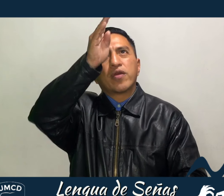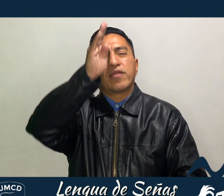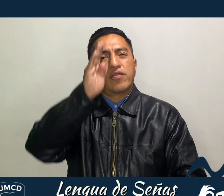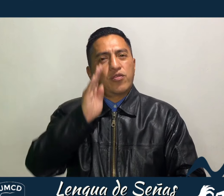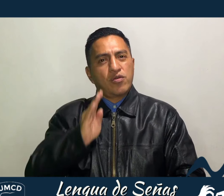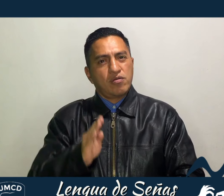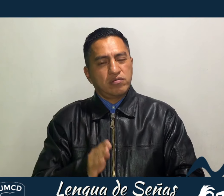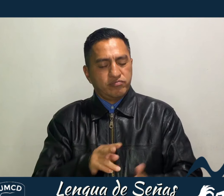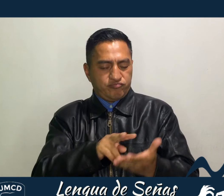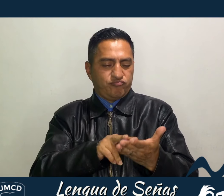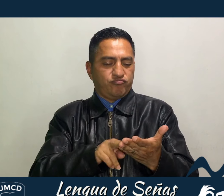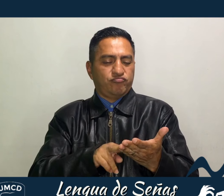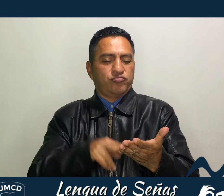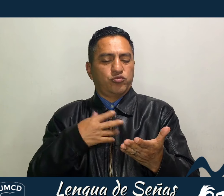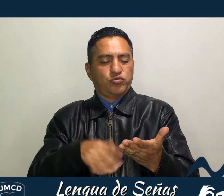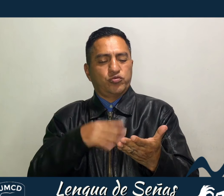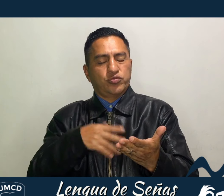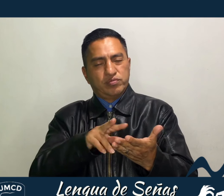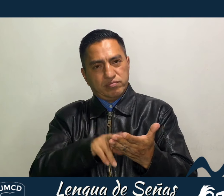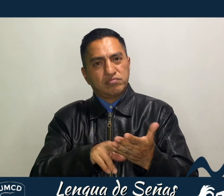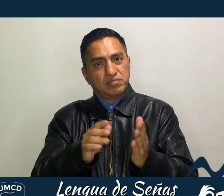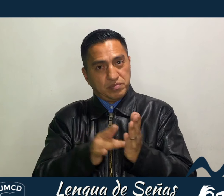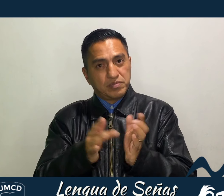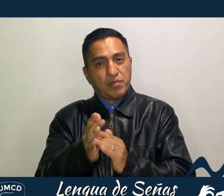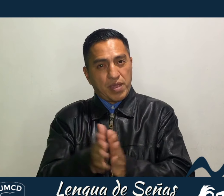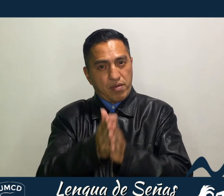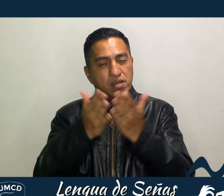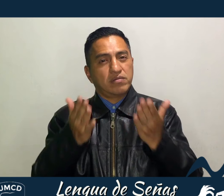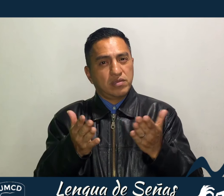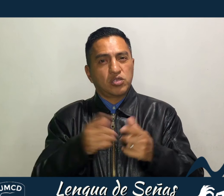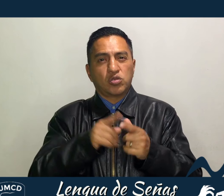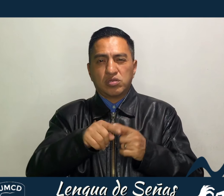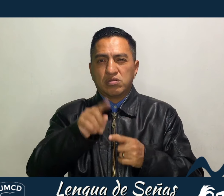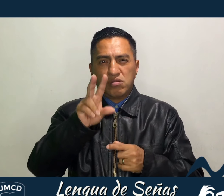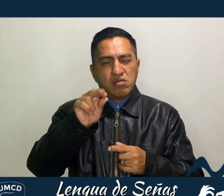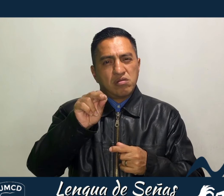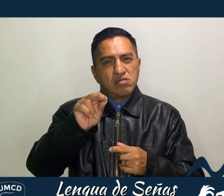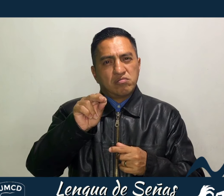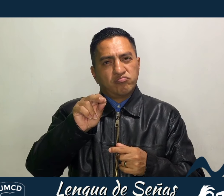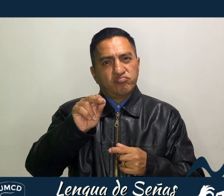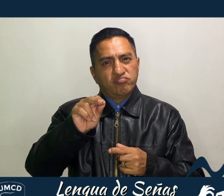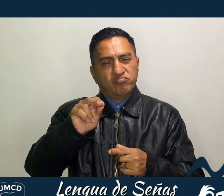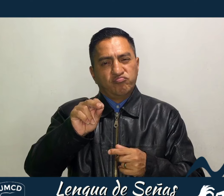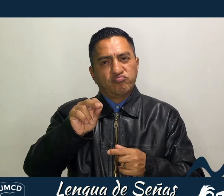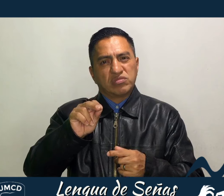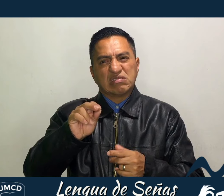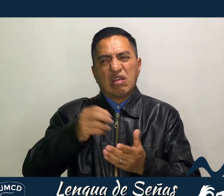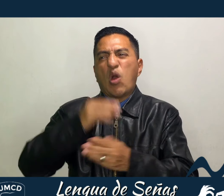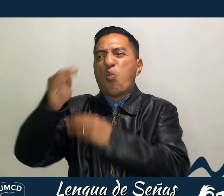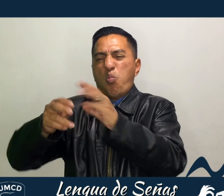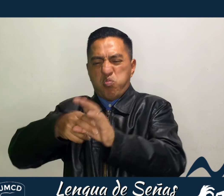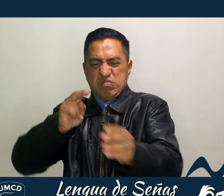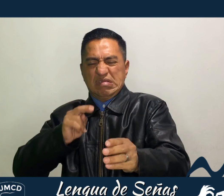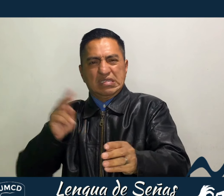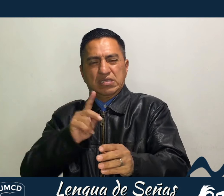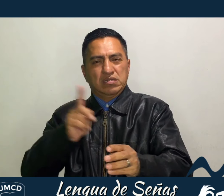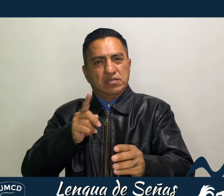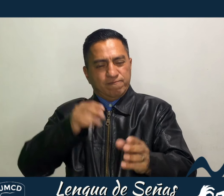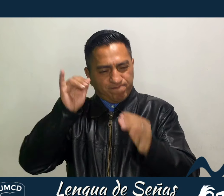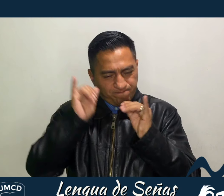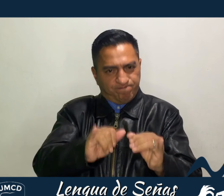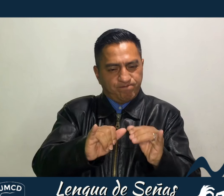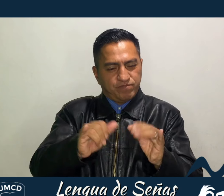gloria de nuestro Señor. Así que, hermanos, no desistamos de permanecer en la